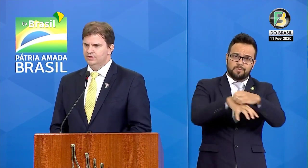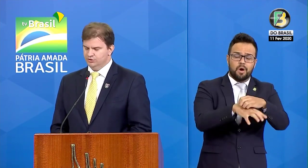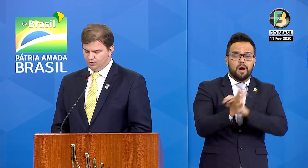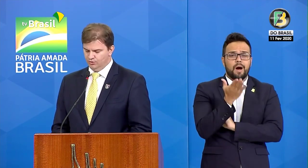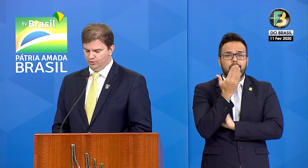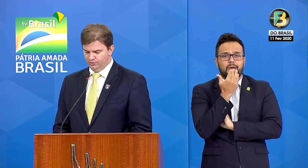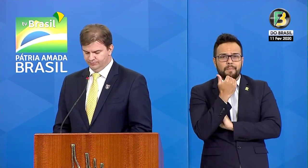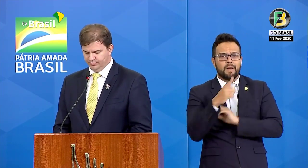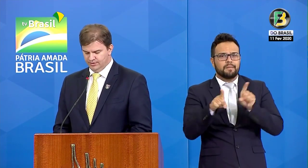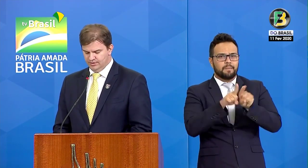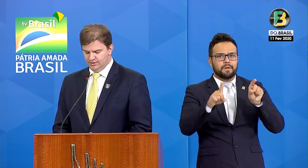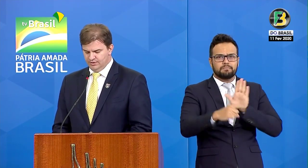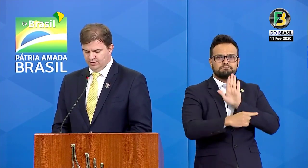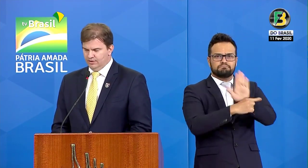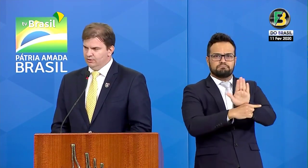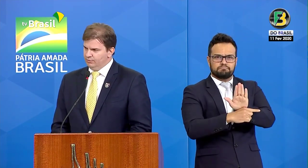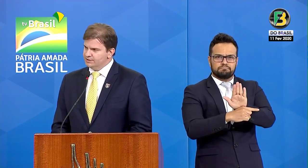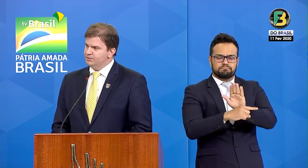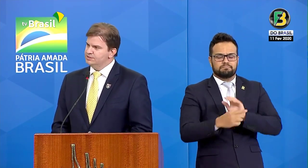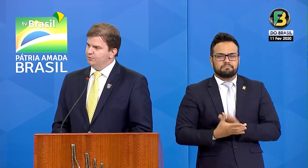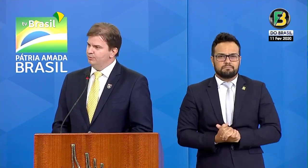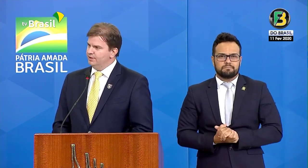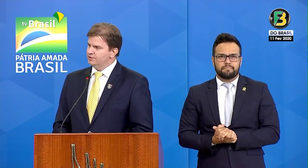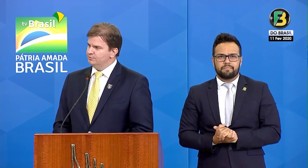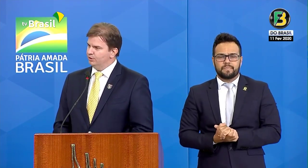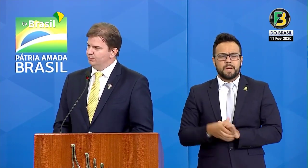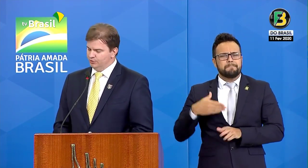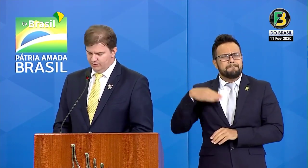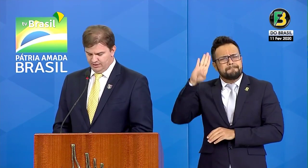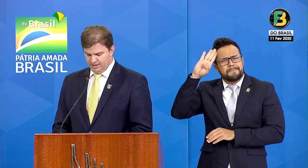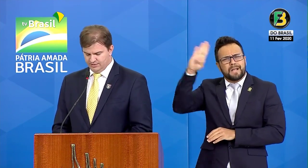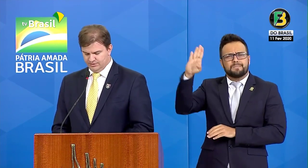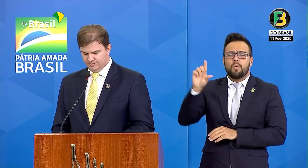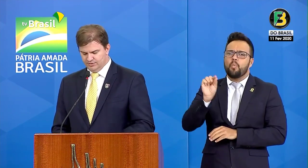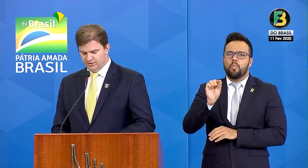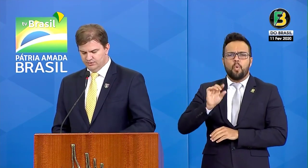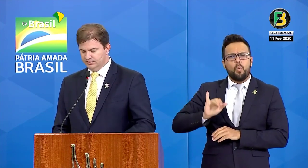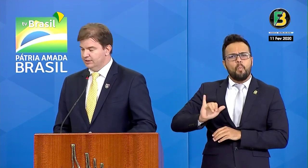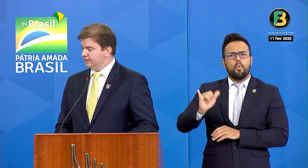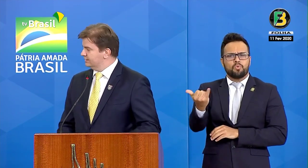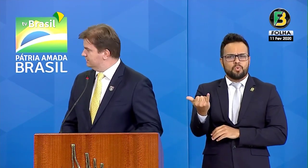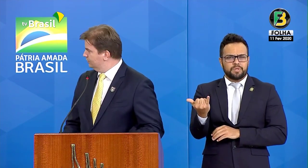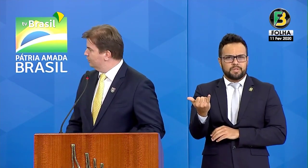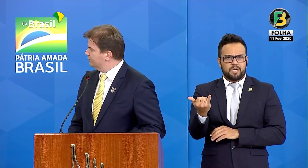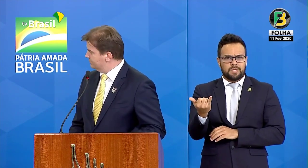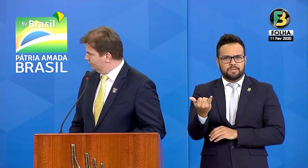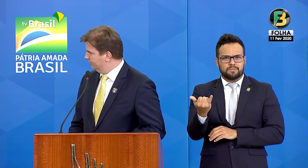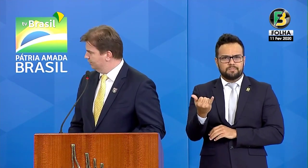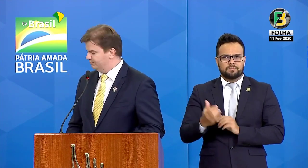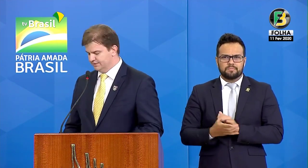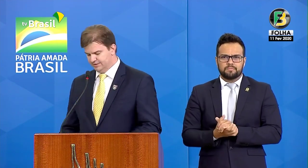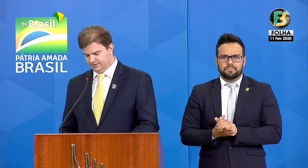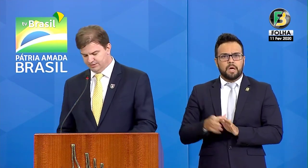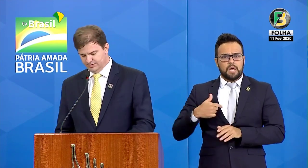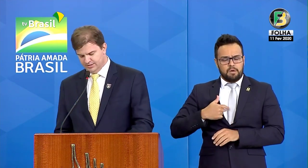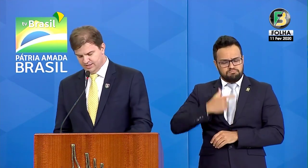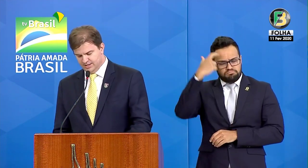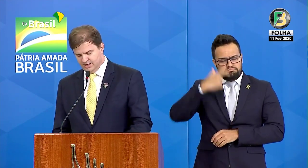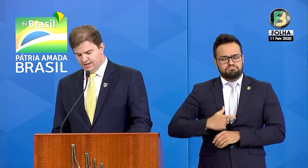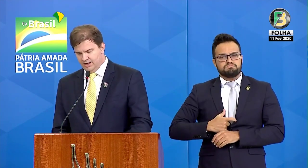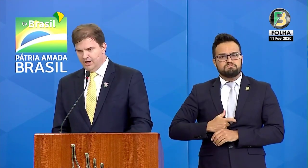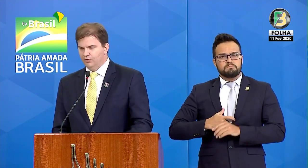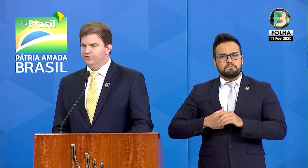alimento e socorro. Mas principalmente pela oportunidade de ter crescido como ser humano,